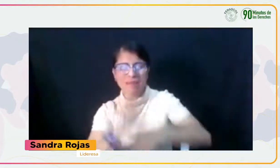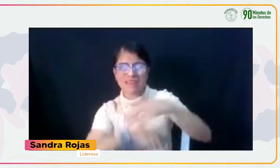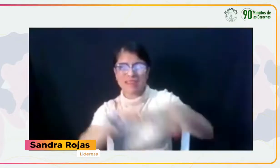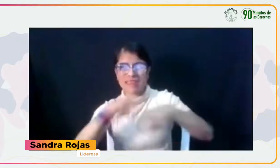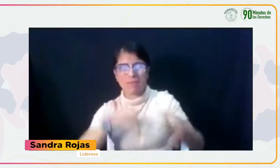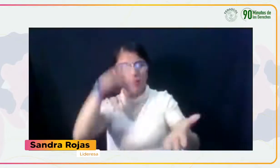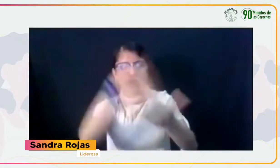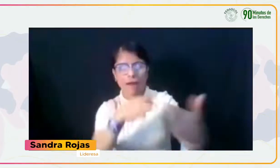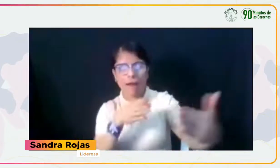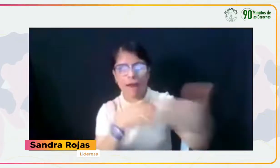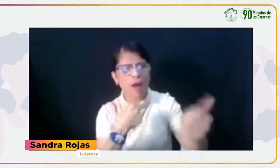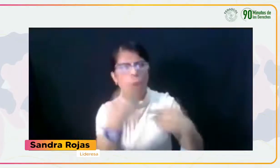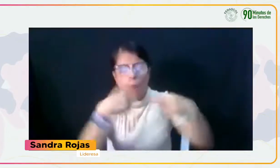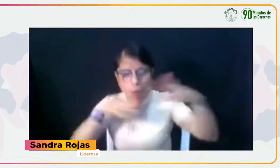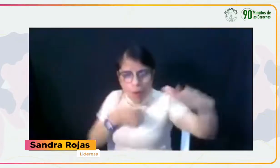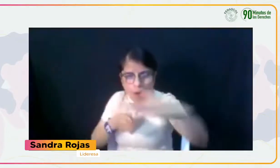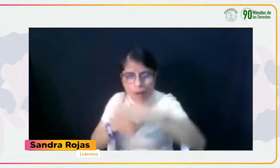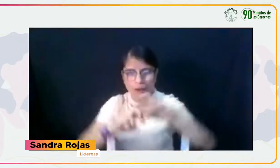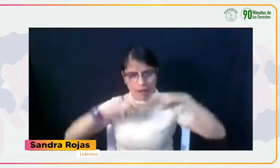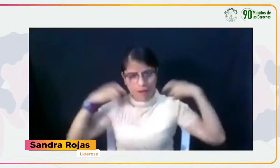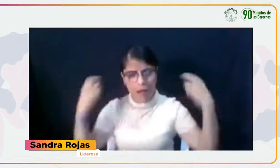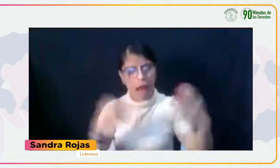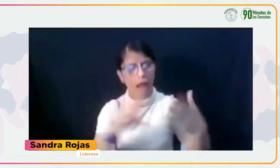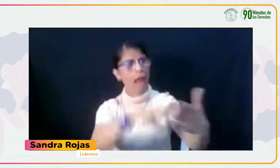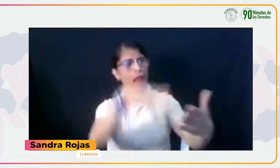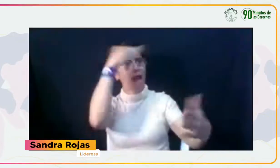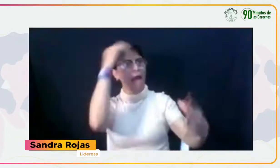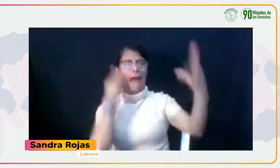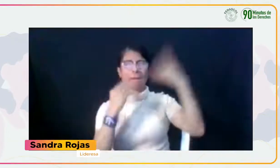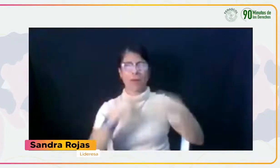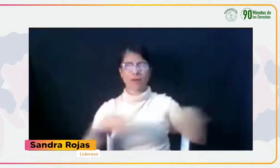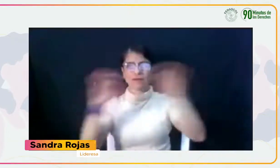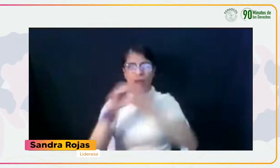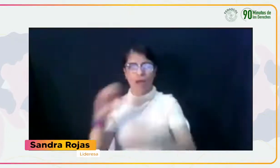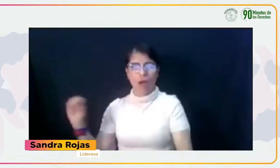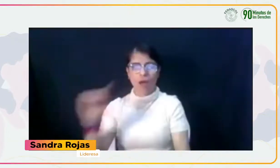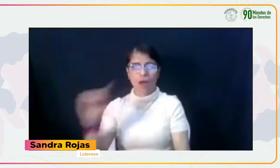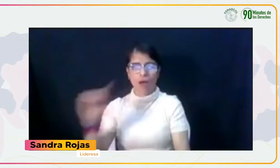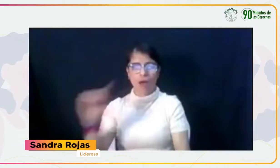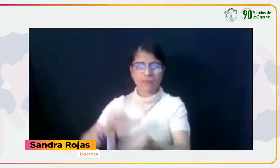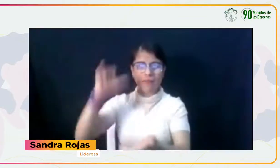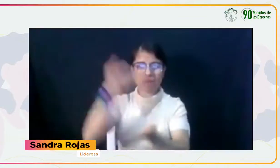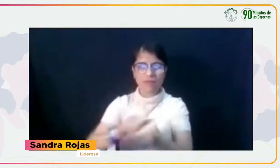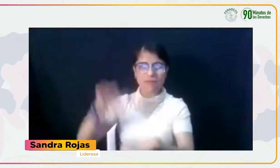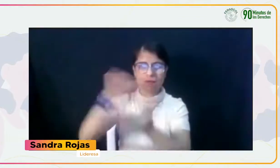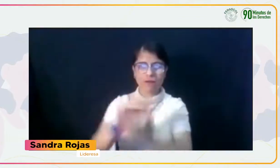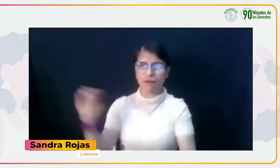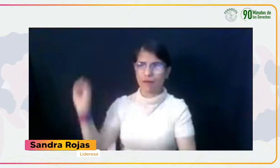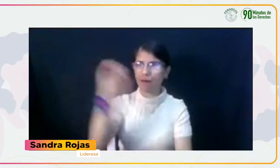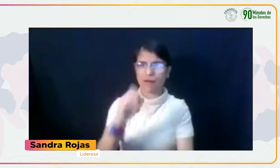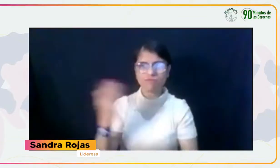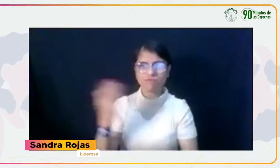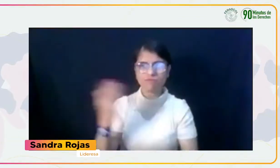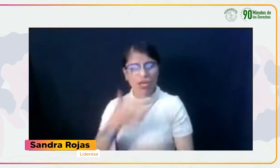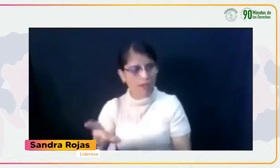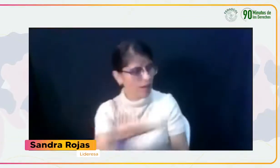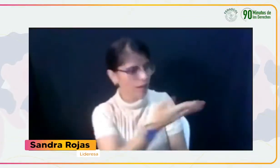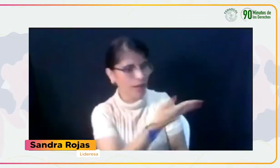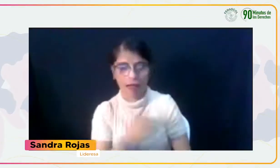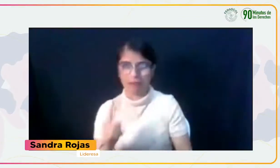importante que adquieran esta experiencia también de incidencia, de cómo estar en estas mesas de trabajo, porque la mayoría que participaban eran hombres y